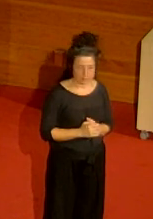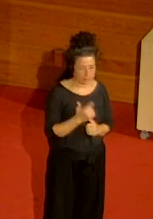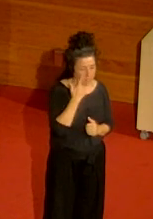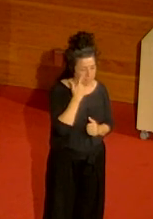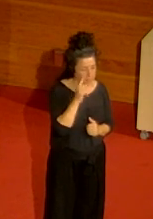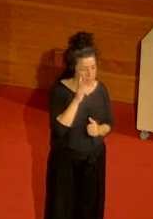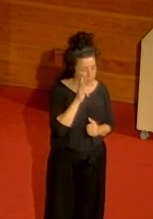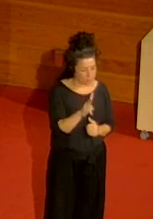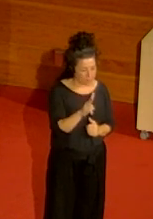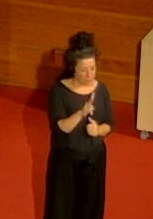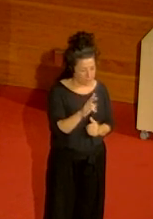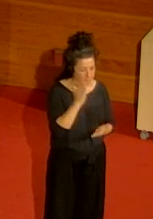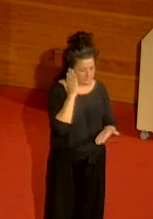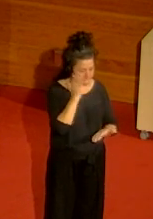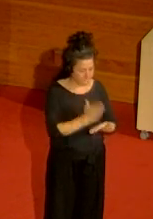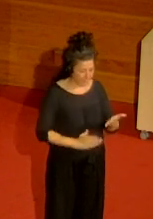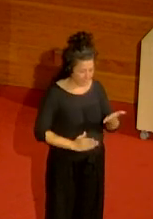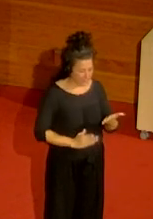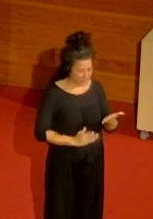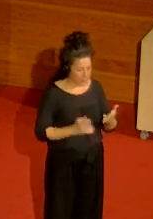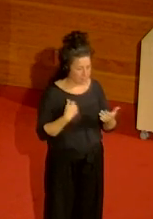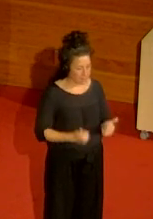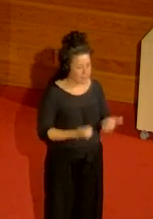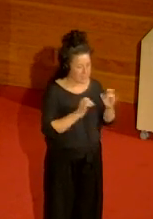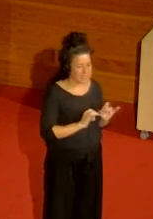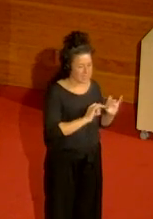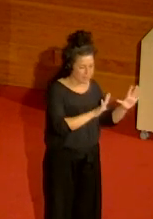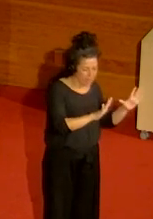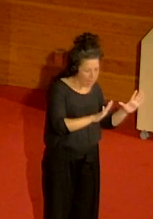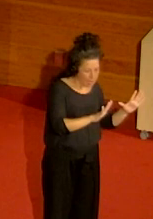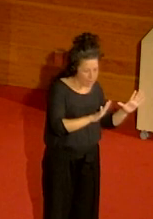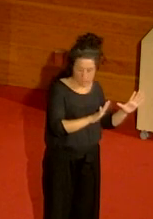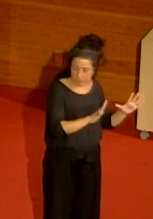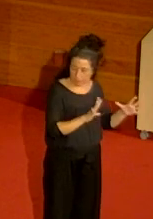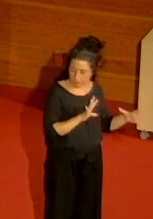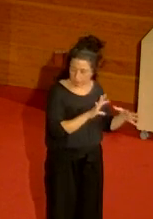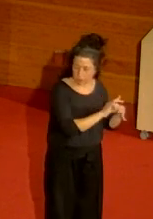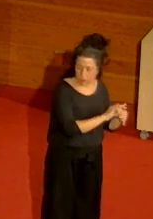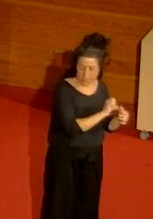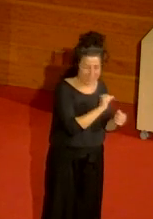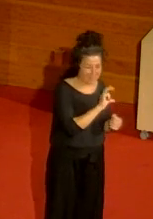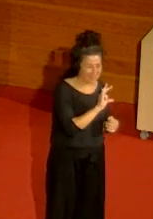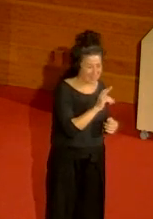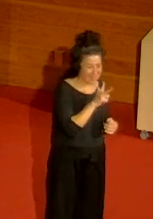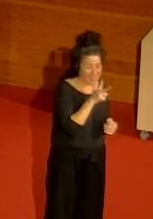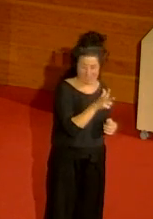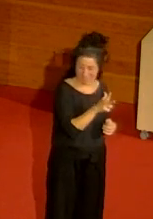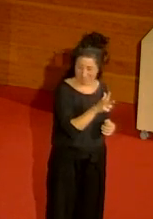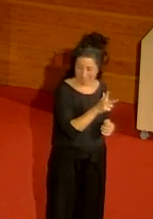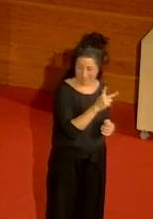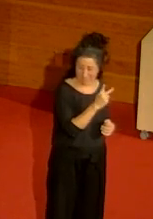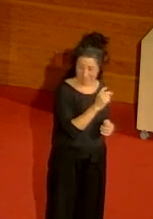más liberal y más secular de Israel con losas que nacíes y la más religiosa